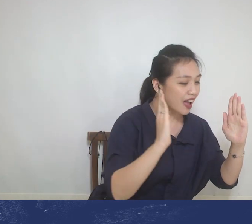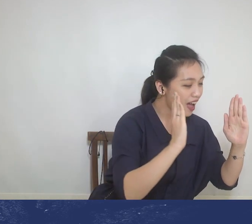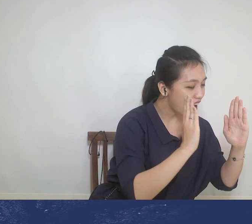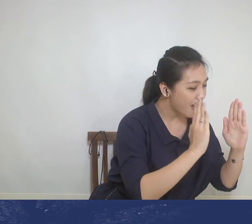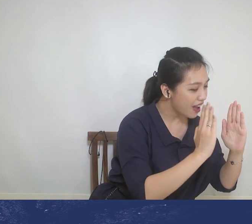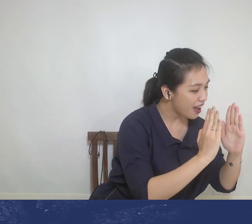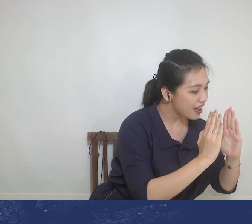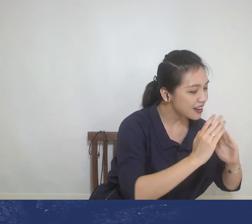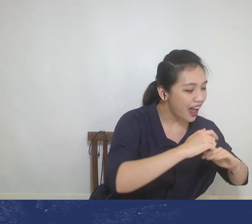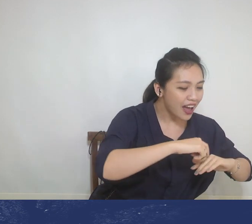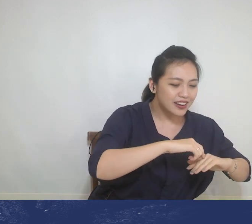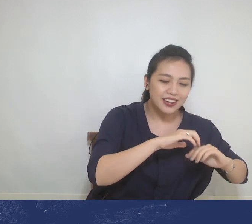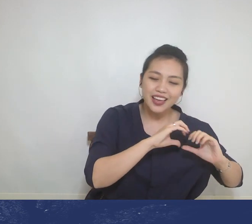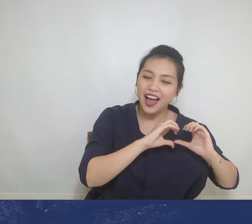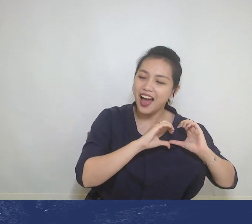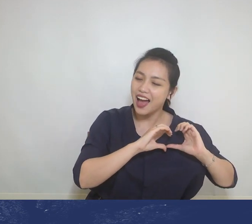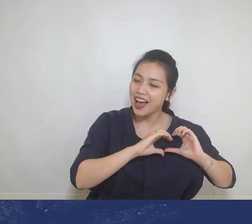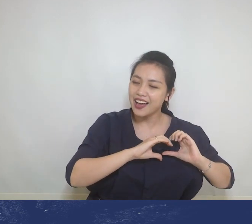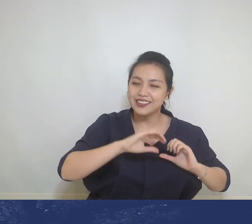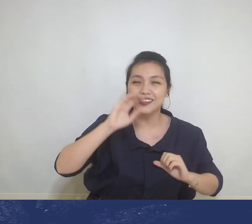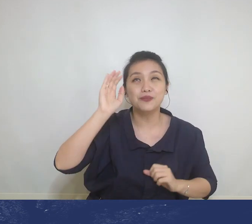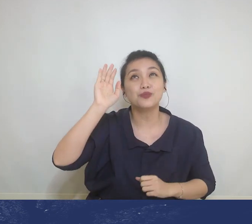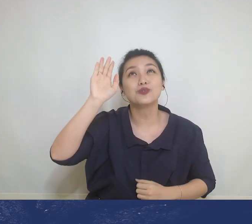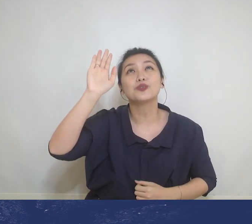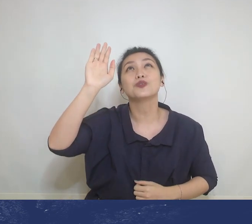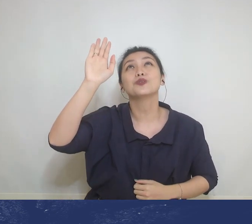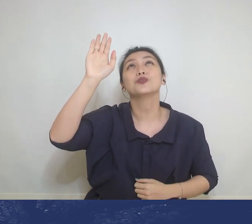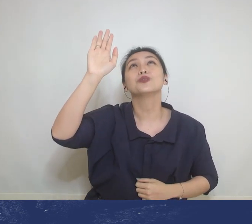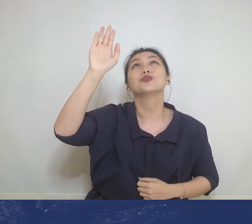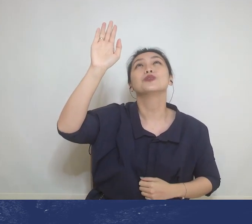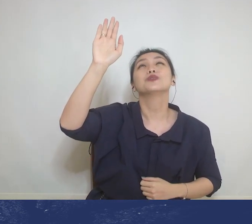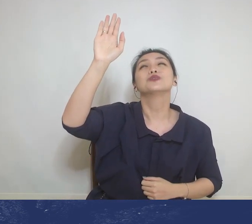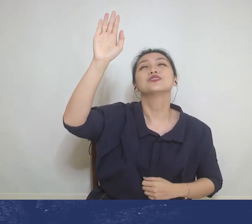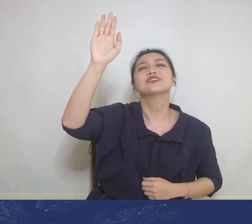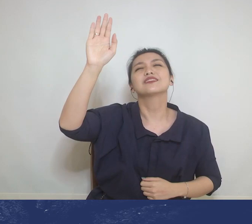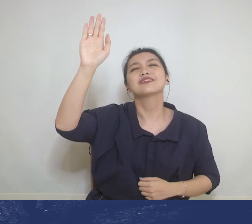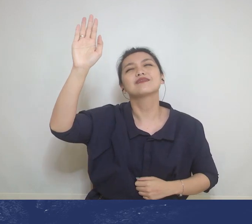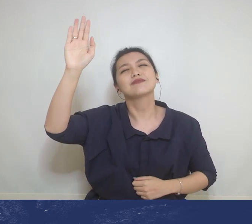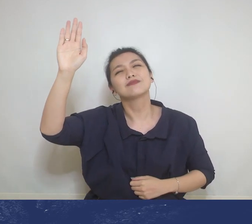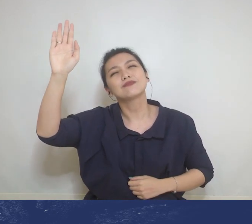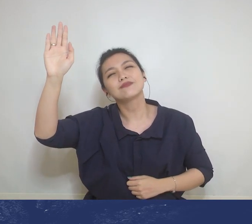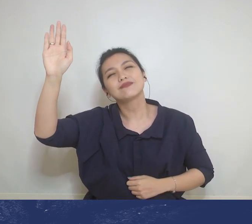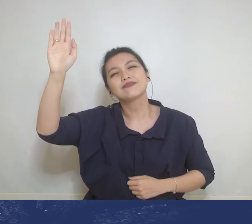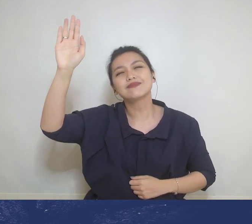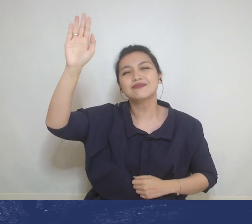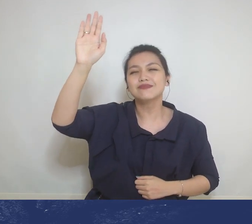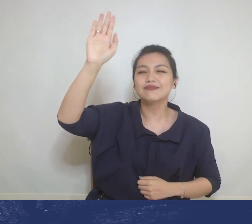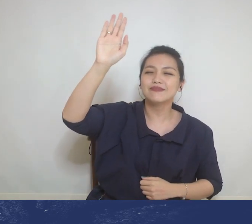berdiam dekat di hatimu. Ajarku